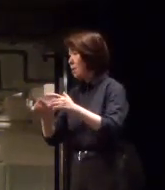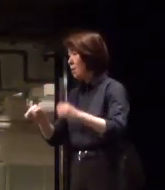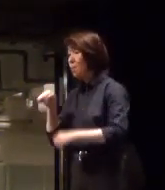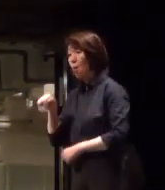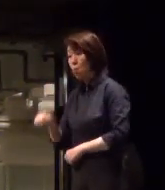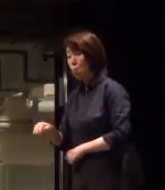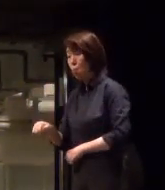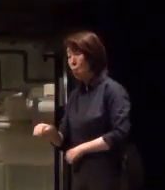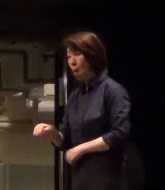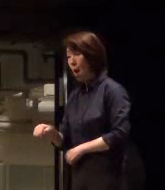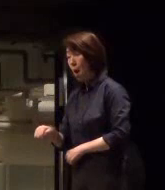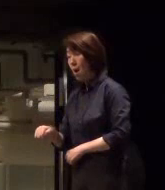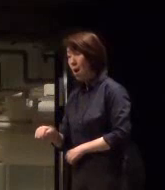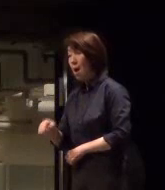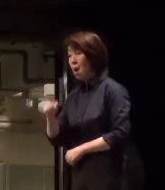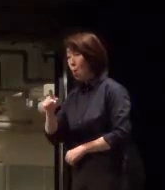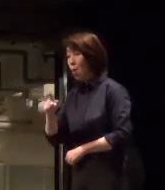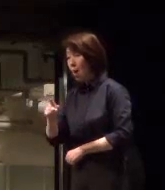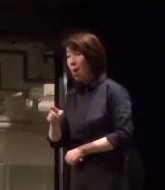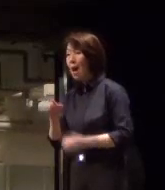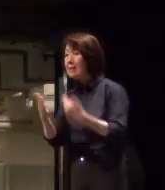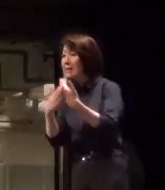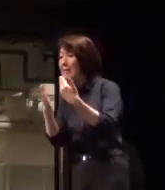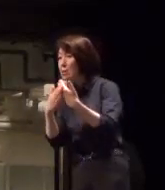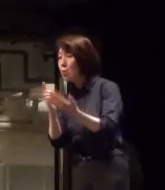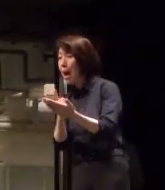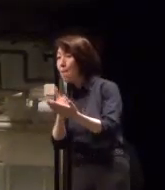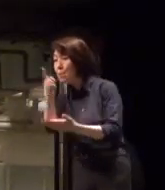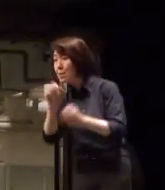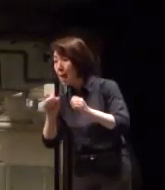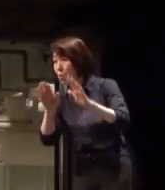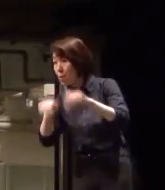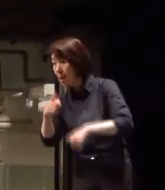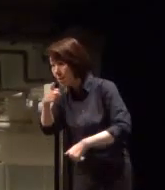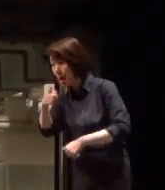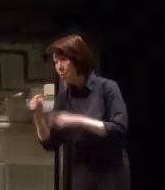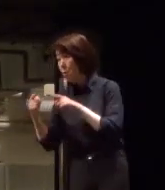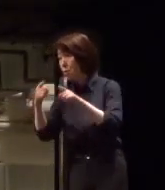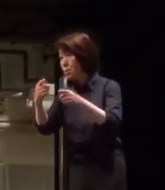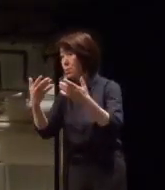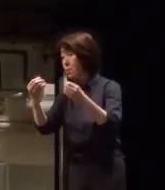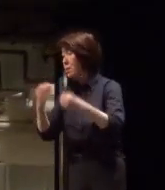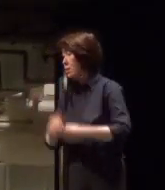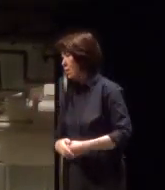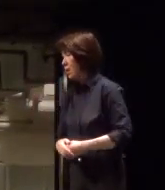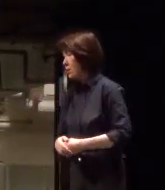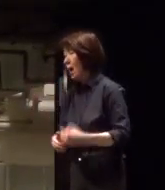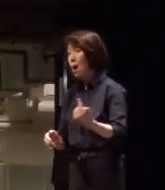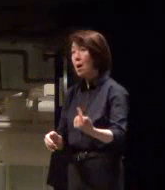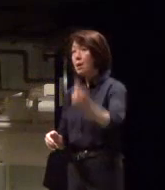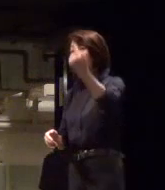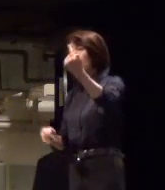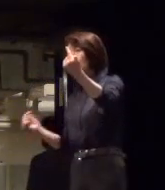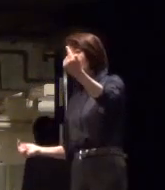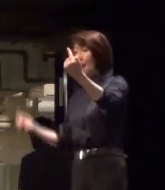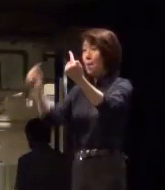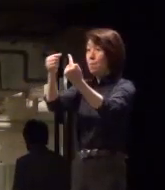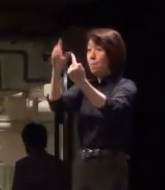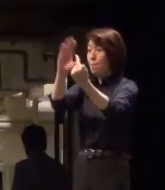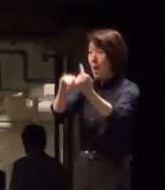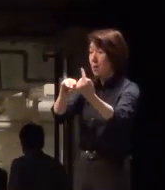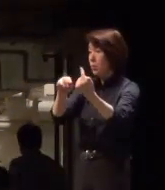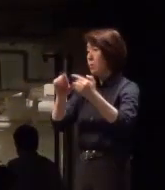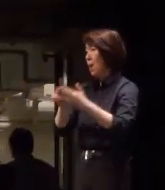国は実質的なミサイルを打ち上げたというんですね。撃墜する場合もあるというようなことを言う